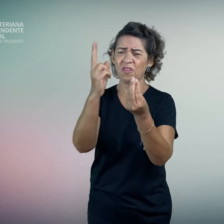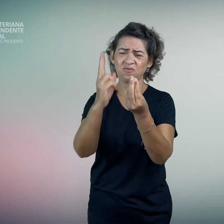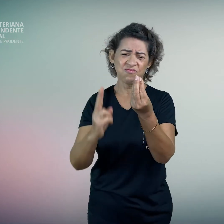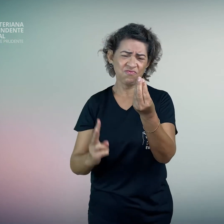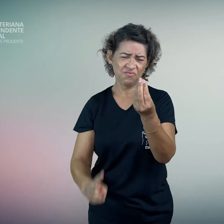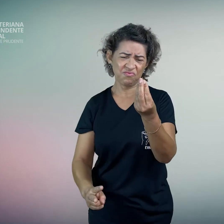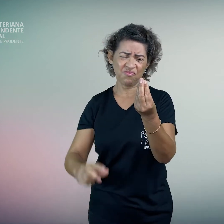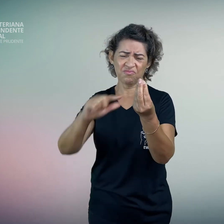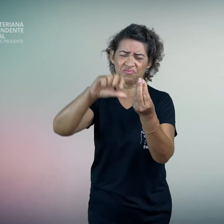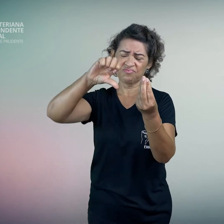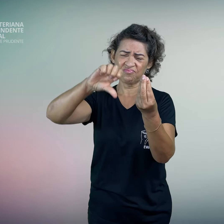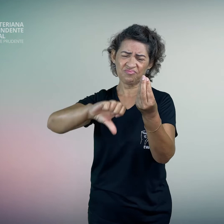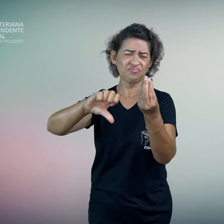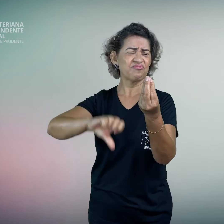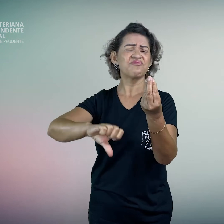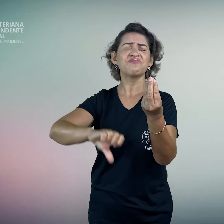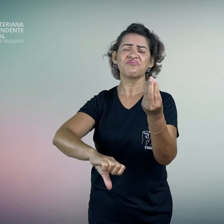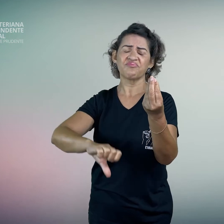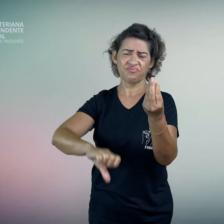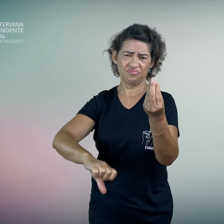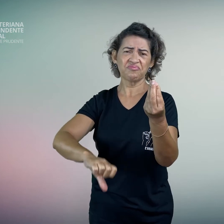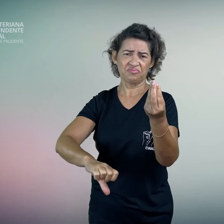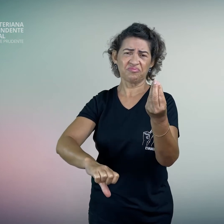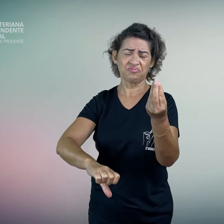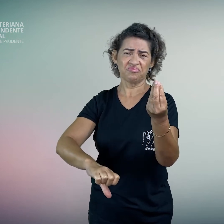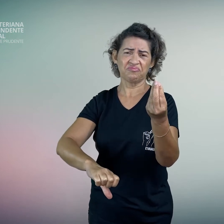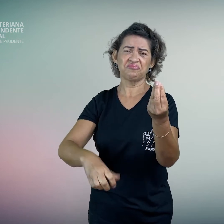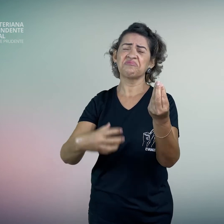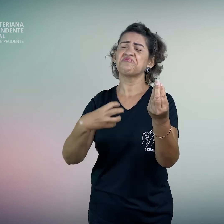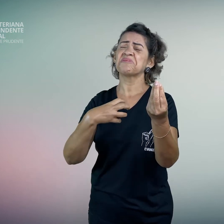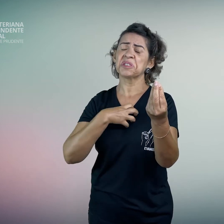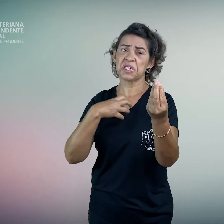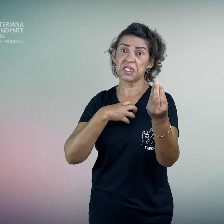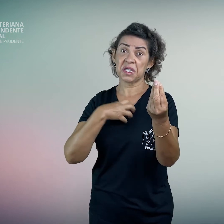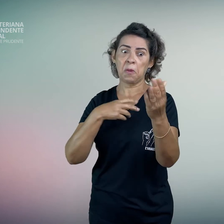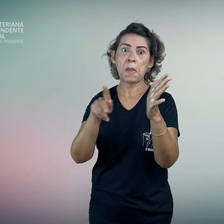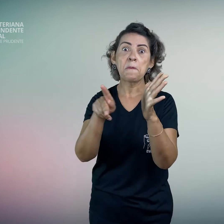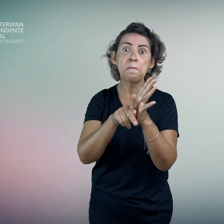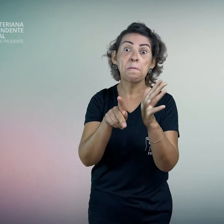que estes sentimentos, ainda que importantes, são enganosos,